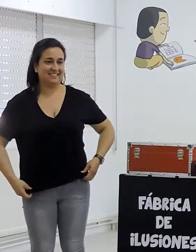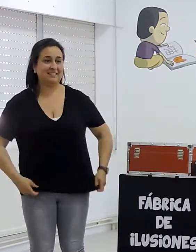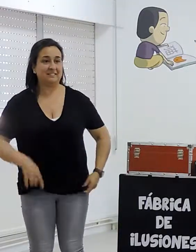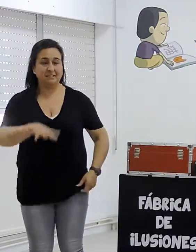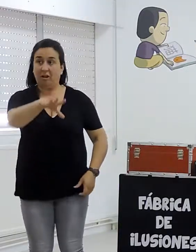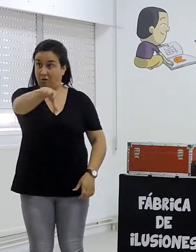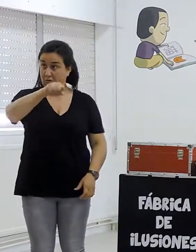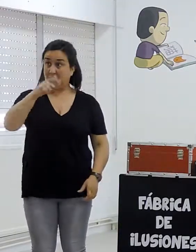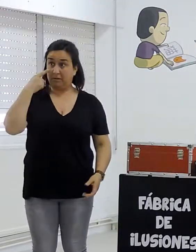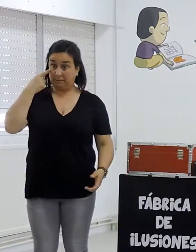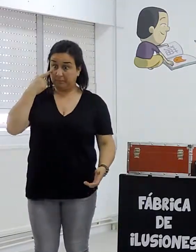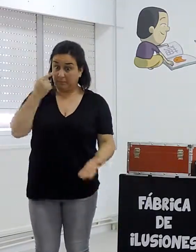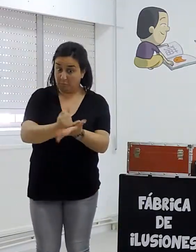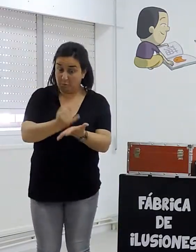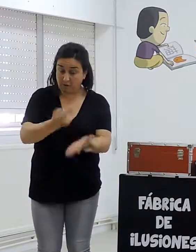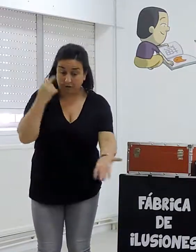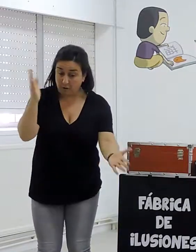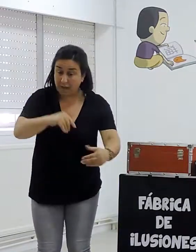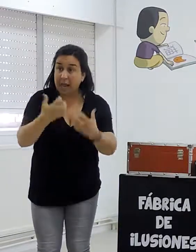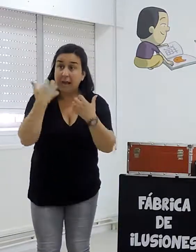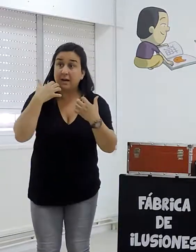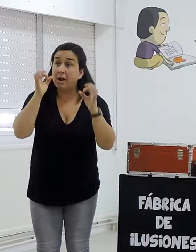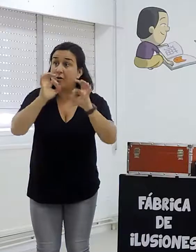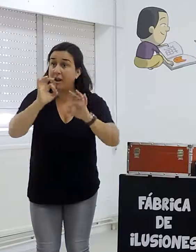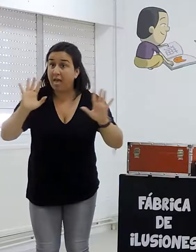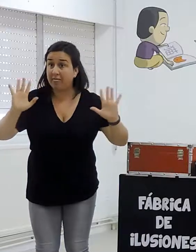Puedes cogerlo para que veas que no tiene nada raro.